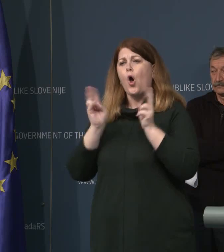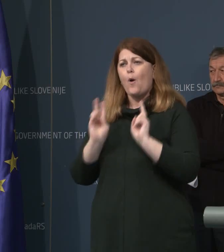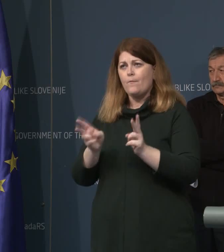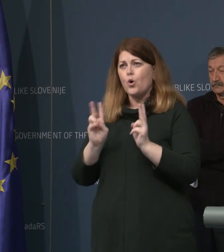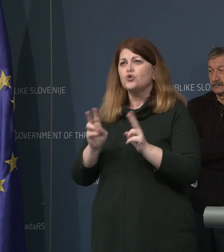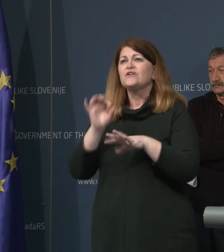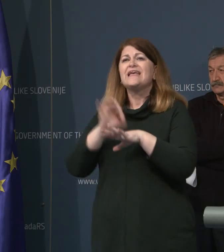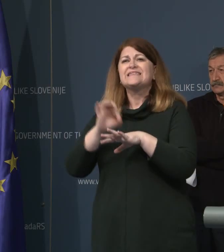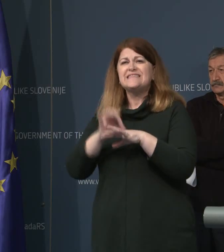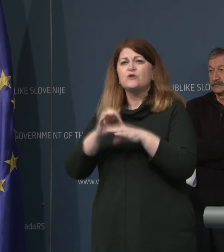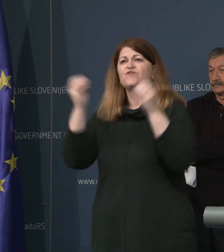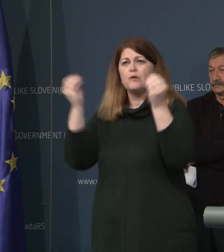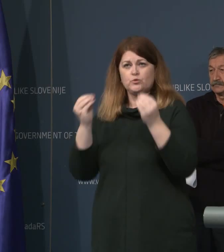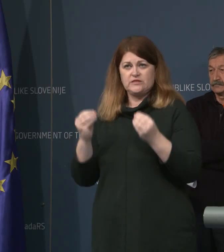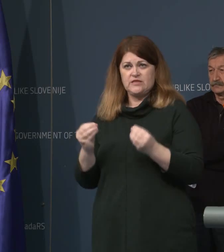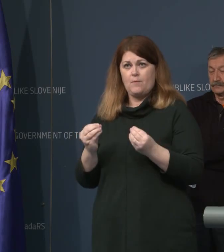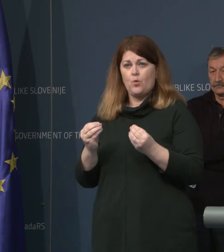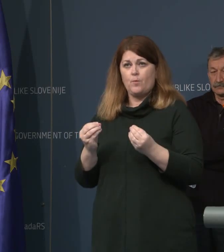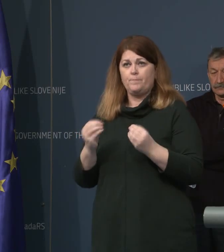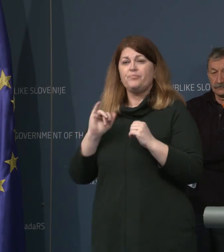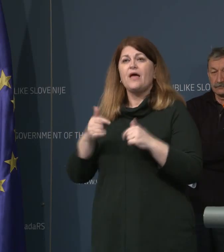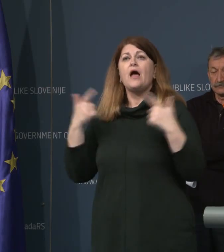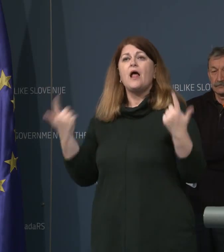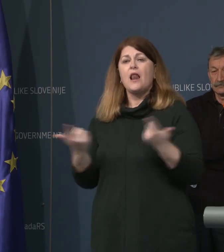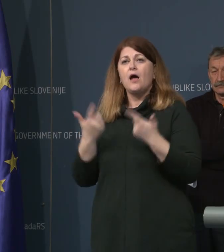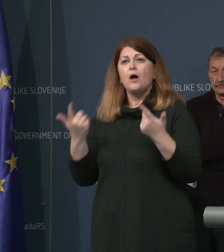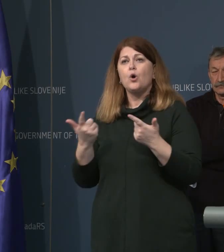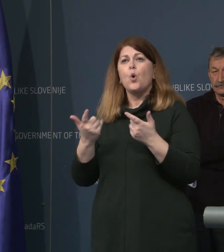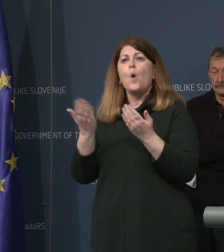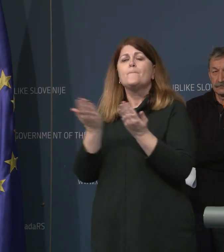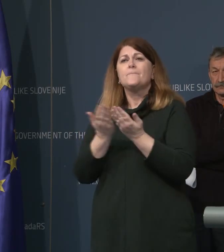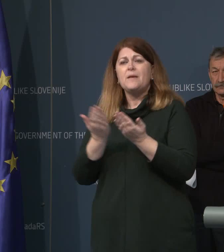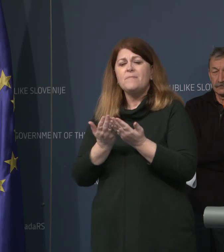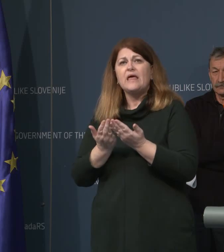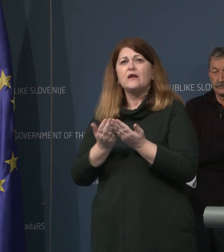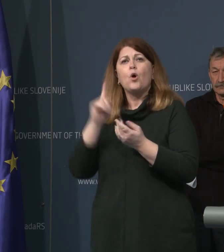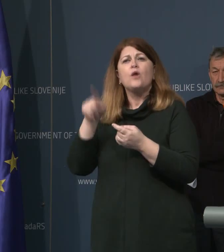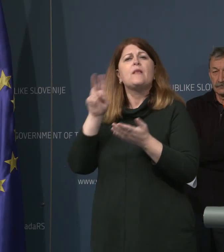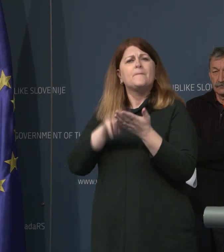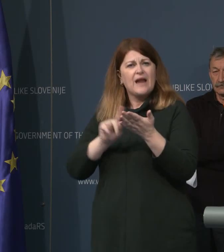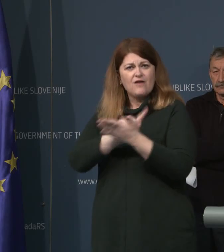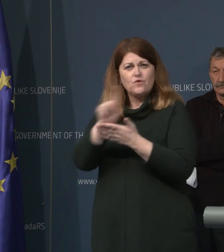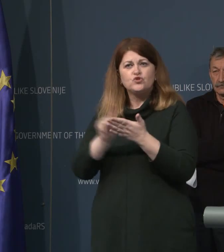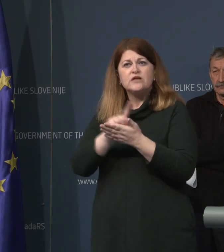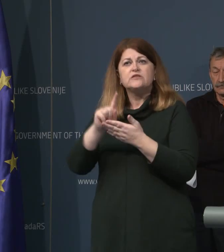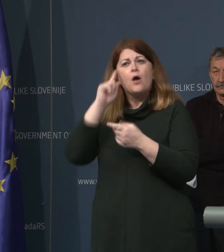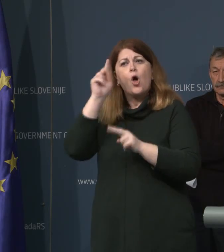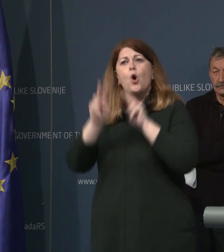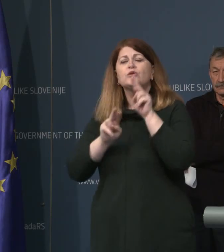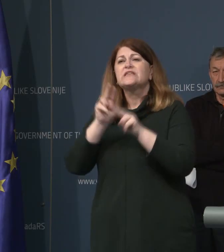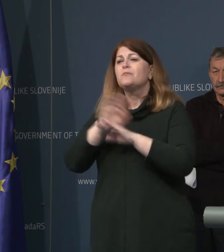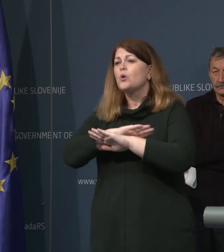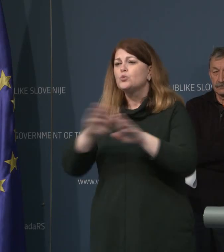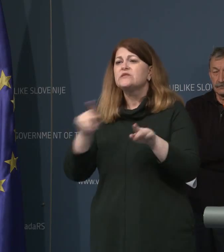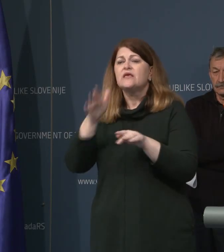omogočiti zdravstvenemu sistemu, da lahko primerno in pravočasno oskrbi vse,